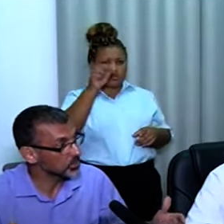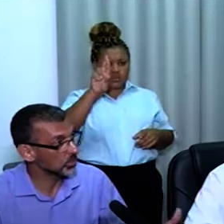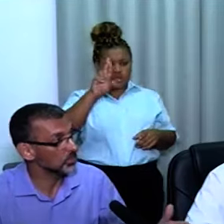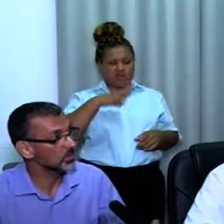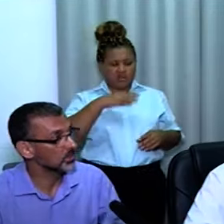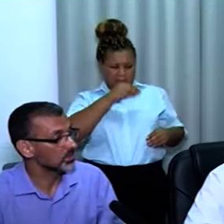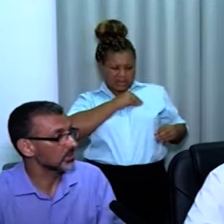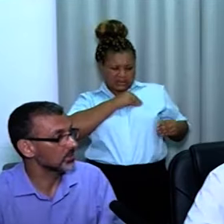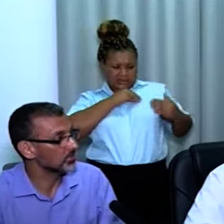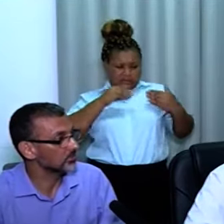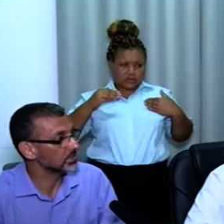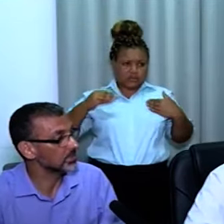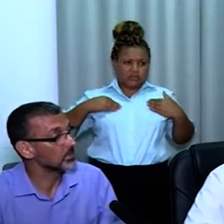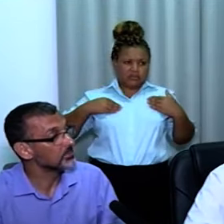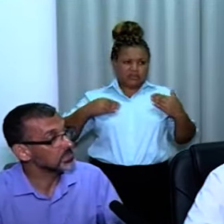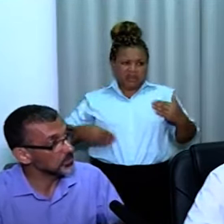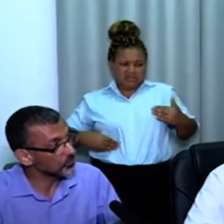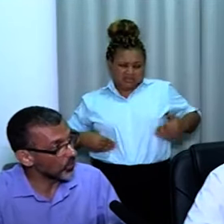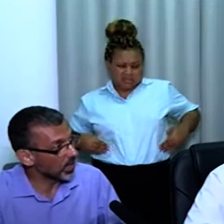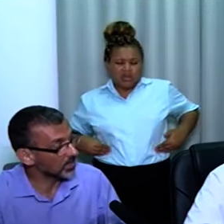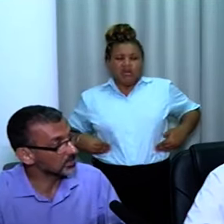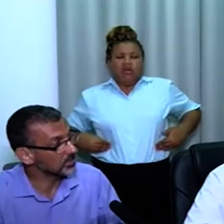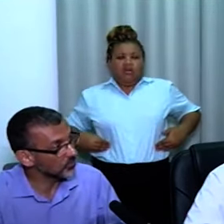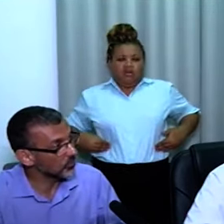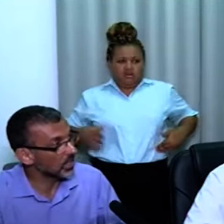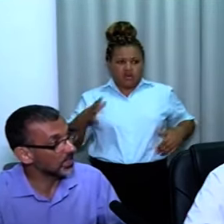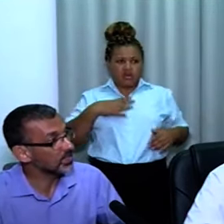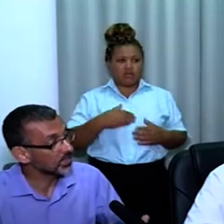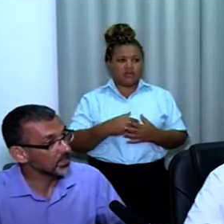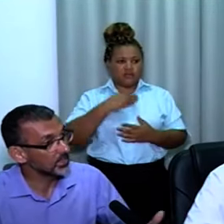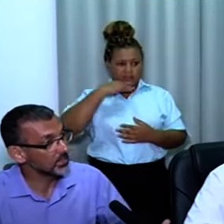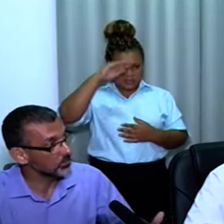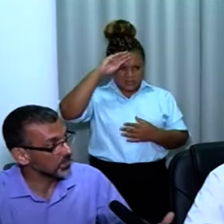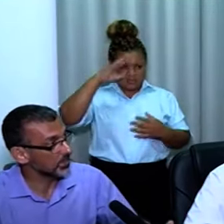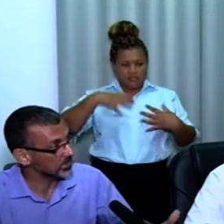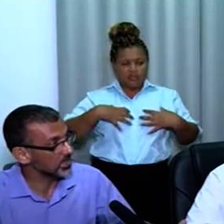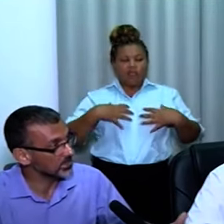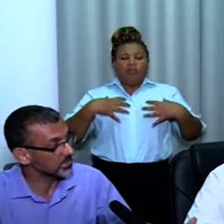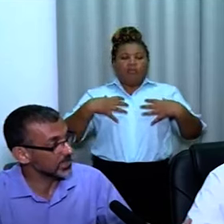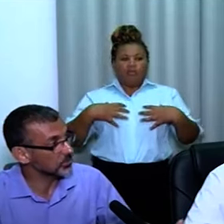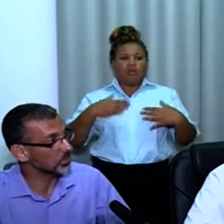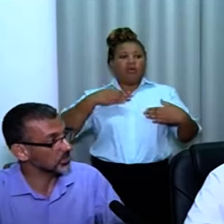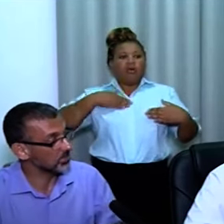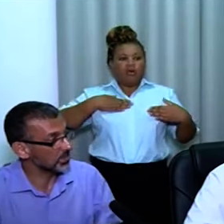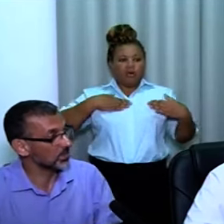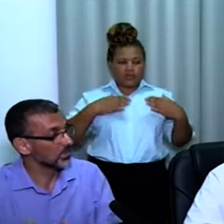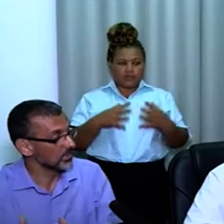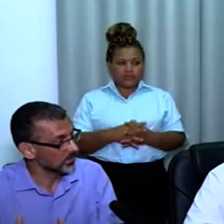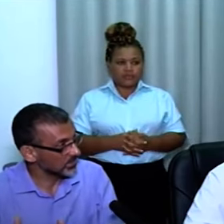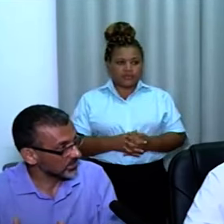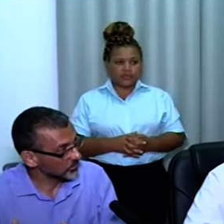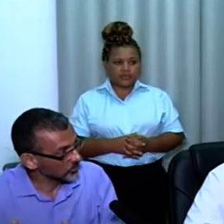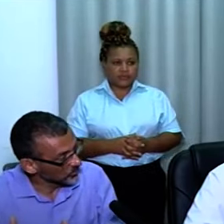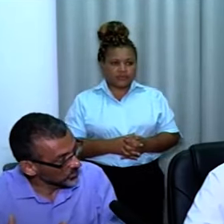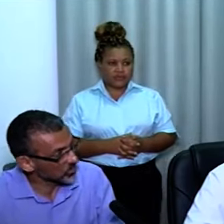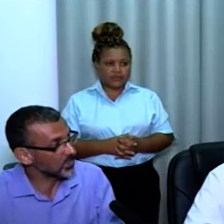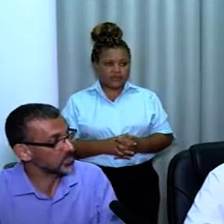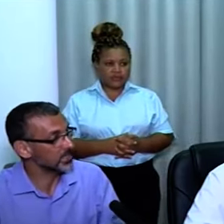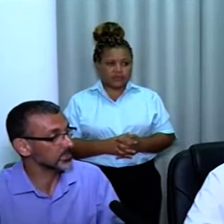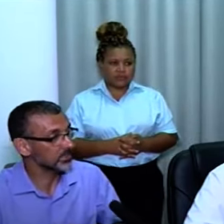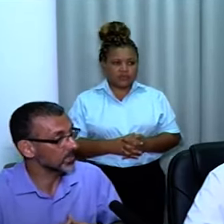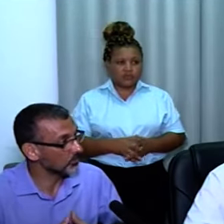manager soins bonne patient. Mais si nous voyons, que nous pouvons entrer dans une situation qui peut nous